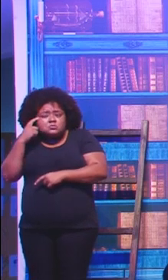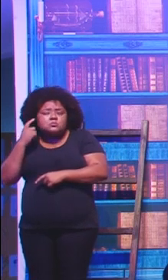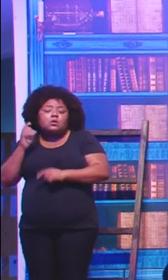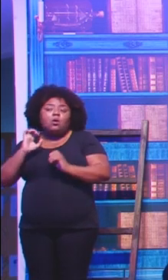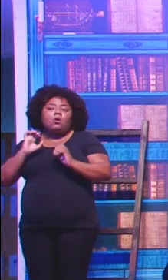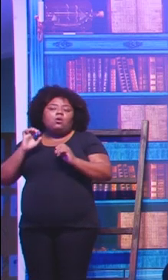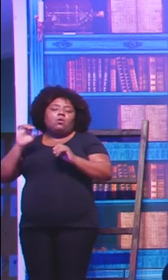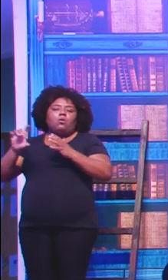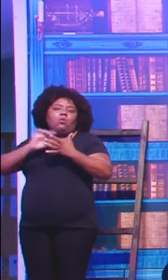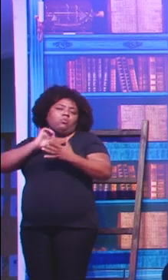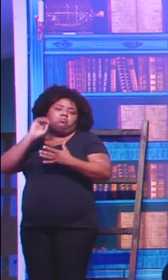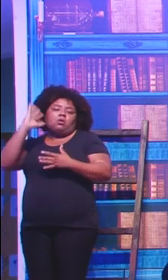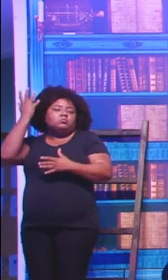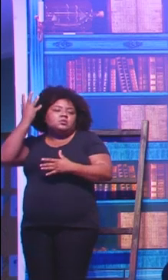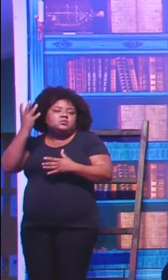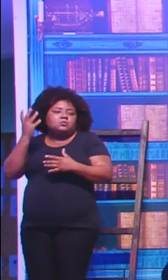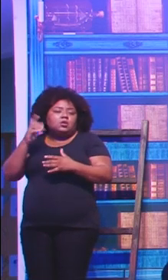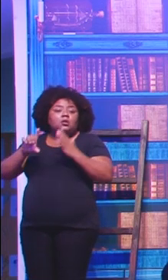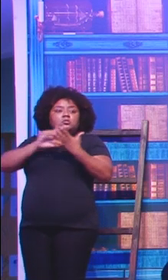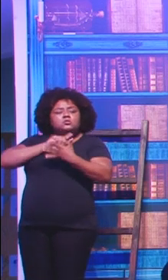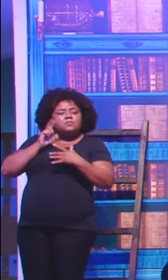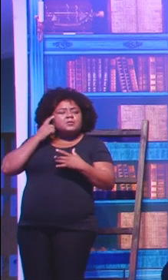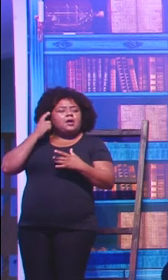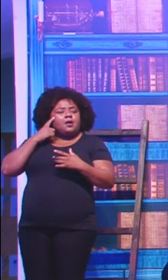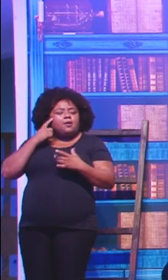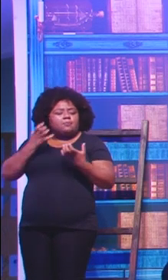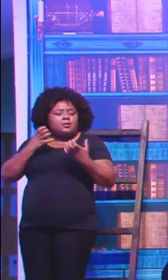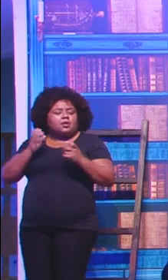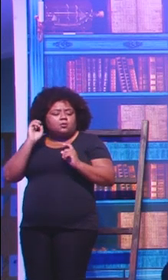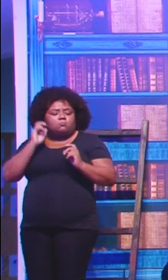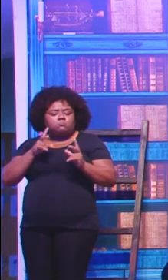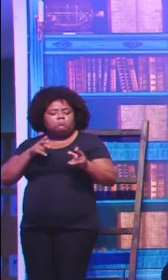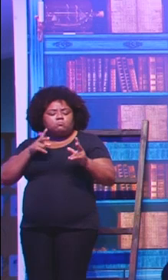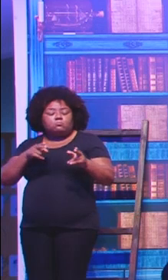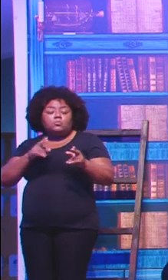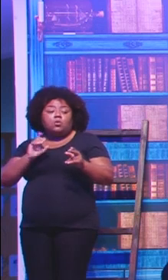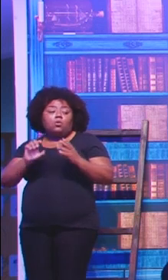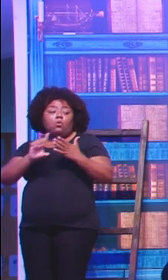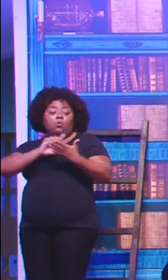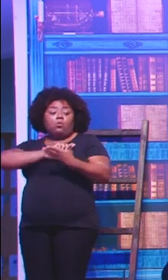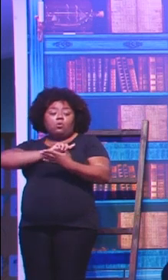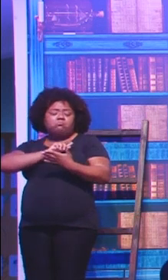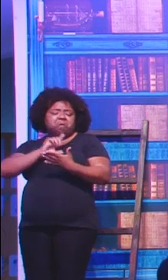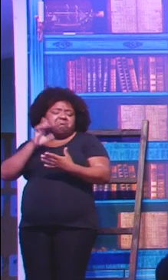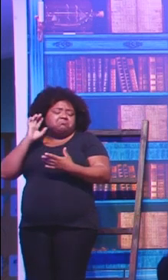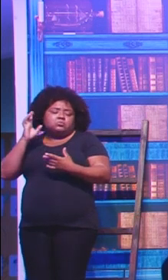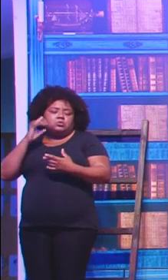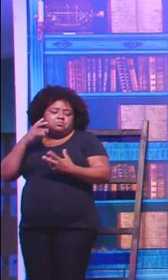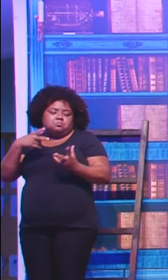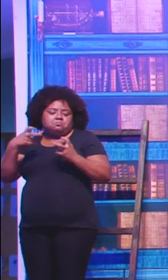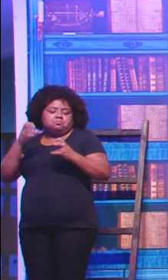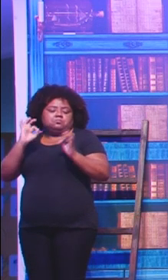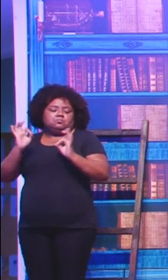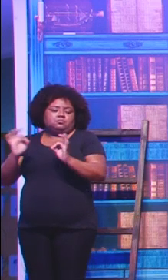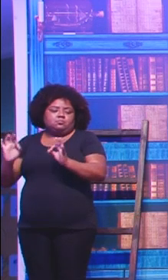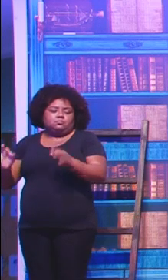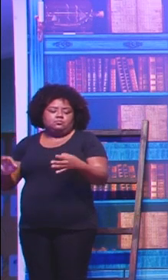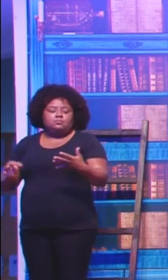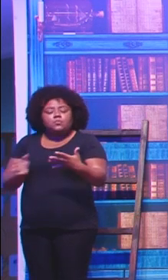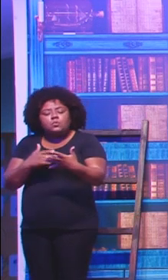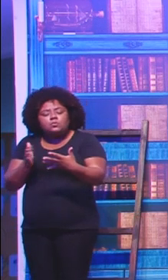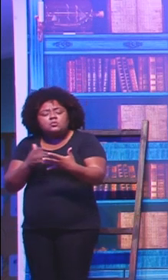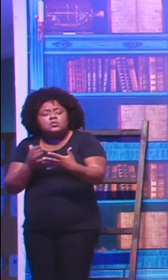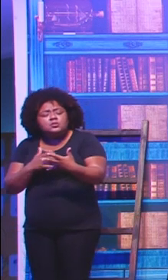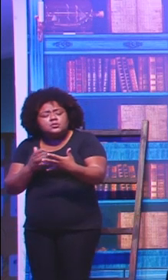falasse um pouquinho... dessa relação, a forma do seu livro, a estrutura que ele tem, o quanto ele nos remete a